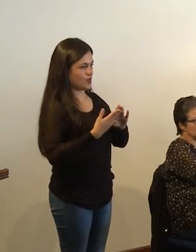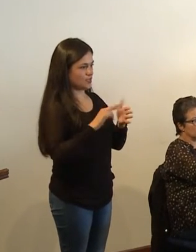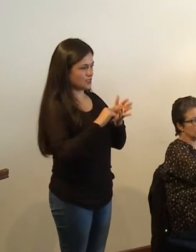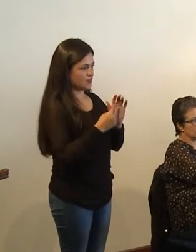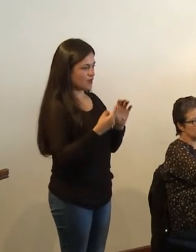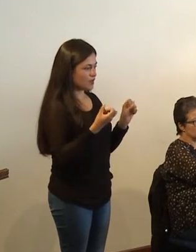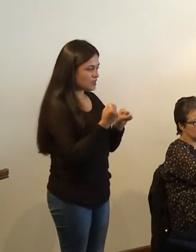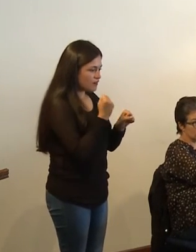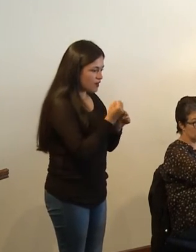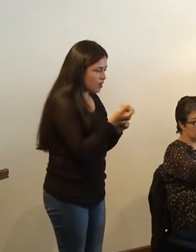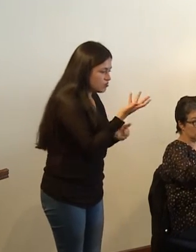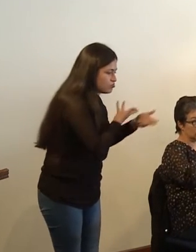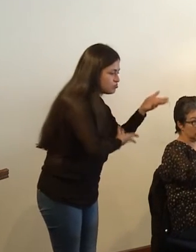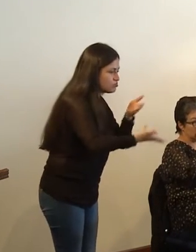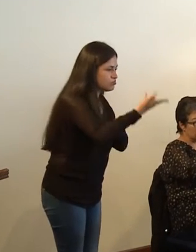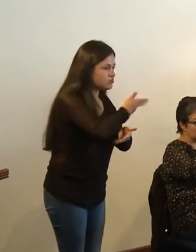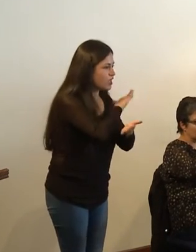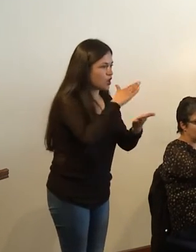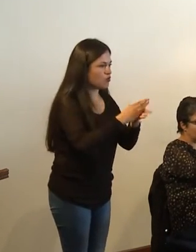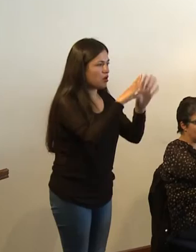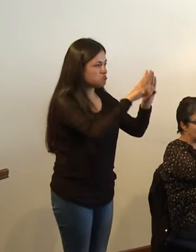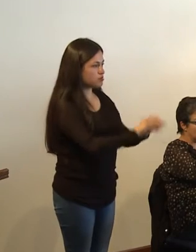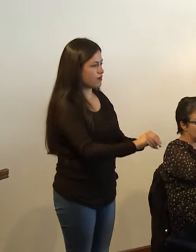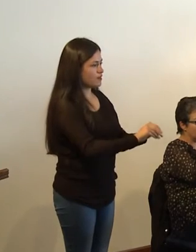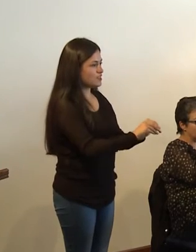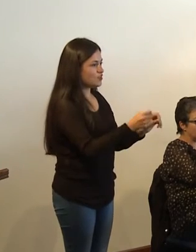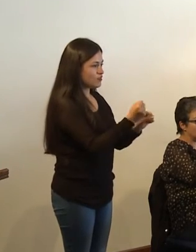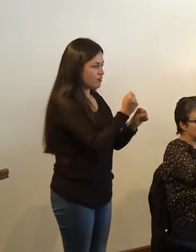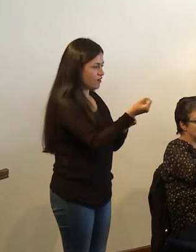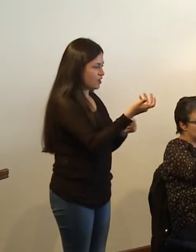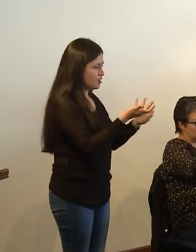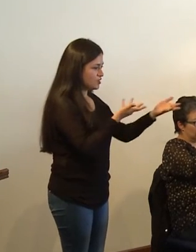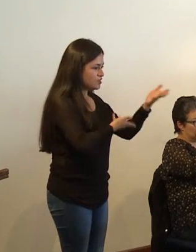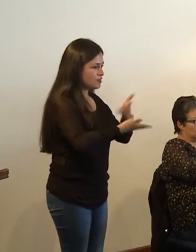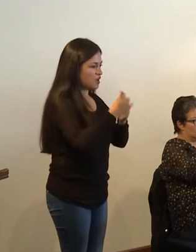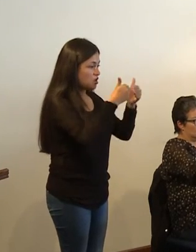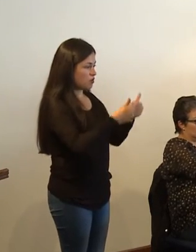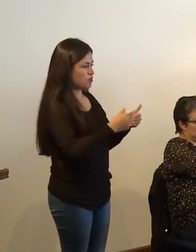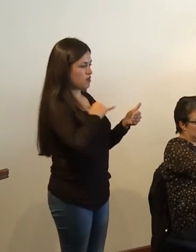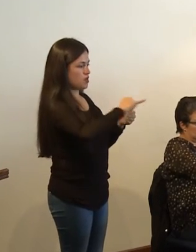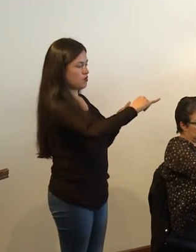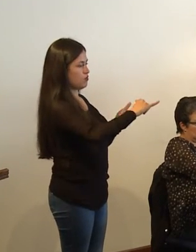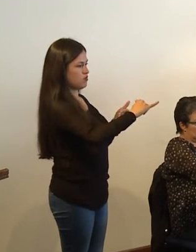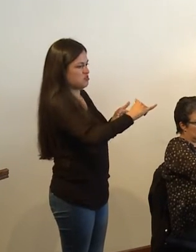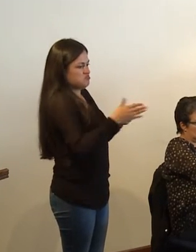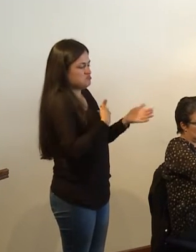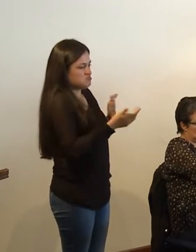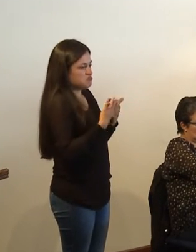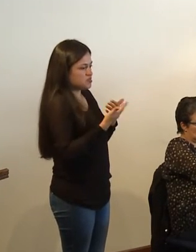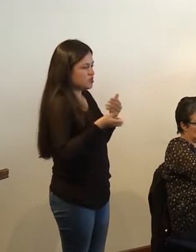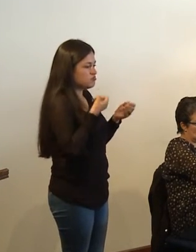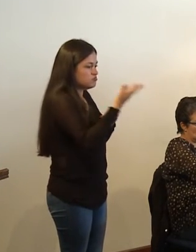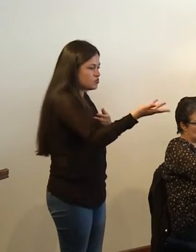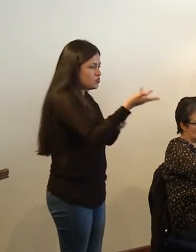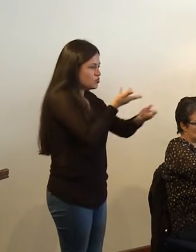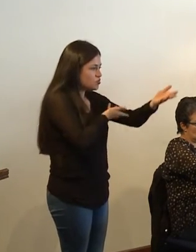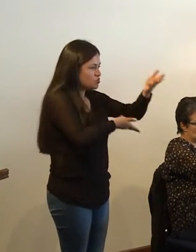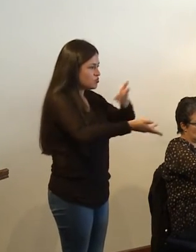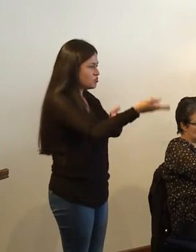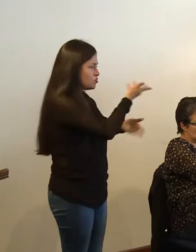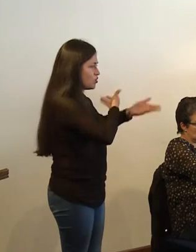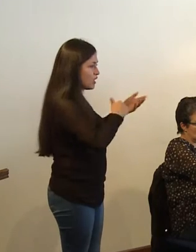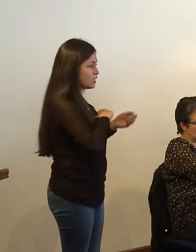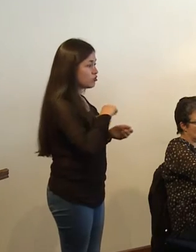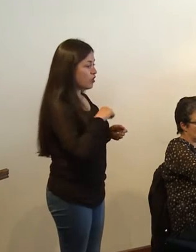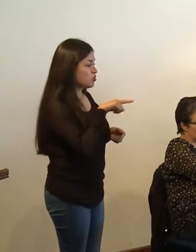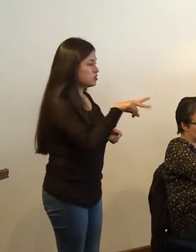sentido compartido que nunca se agota y que no se limita a tener cosas en común, que es una cosa que estos autores plantean.